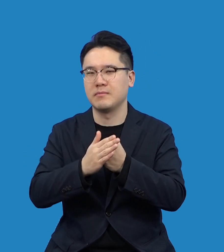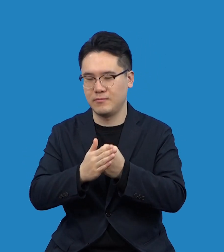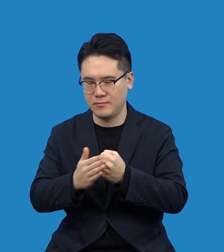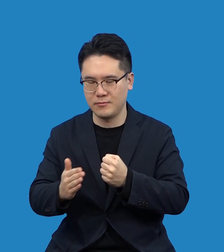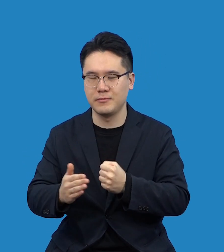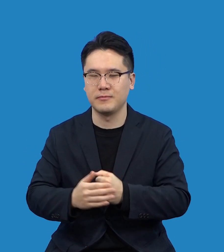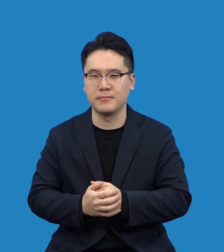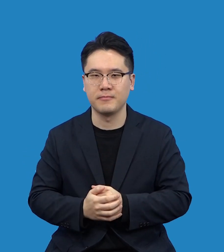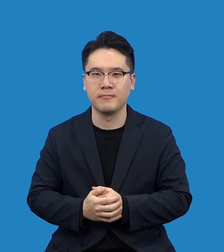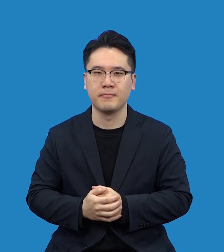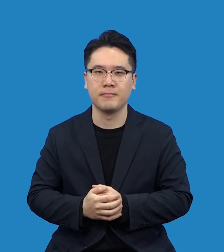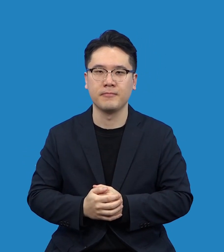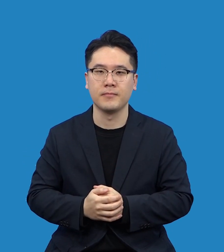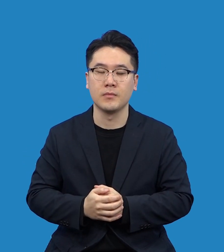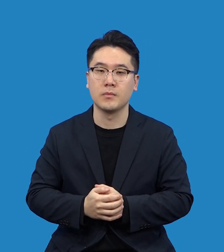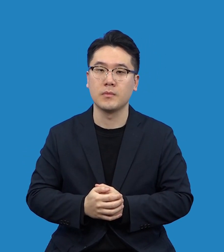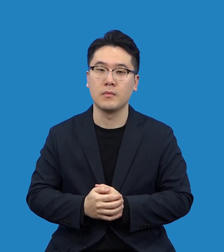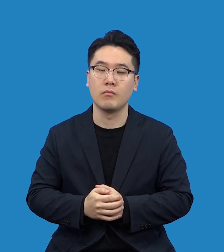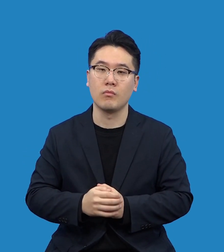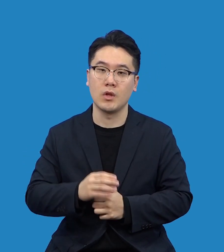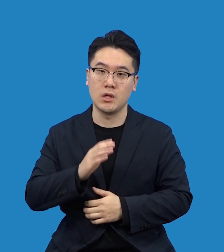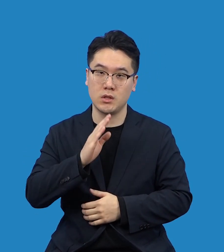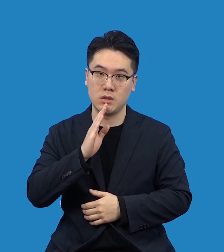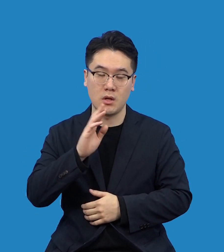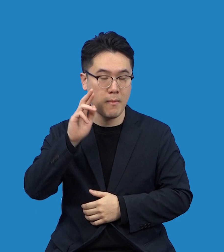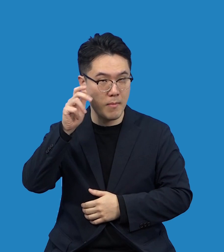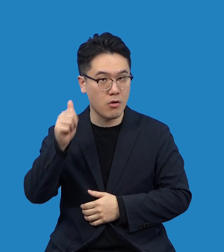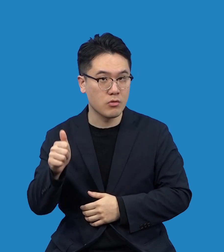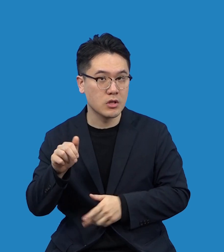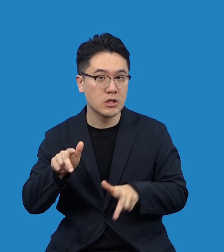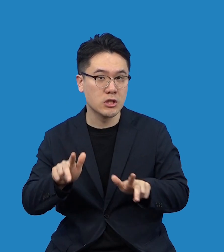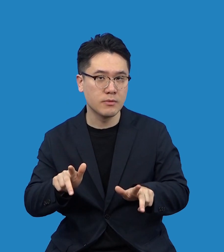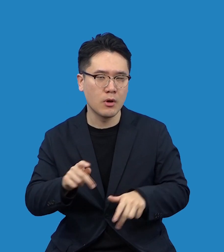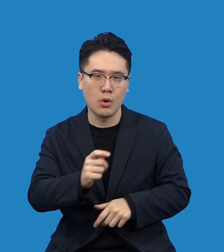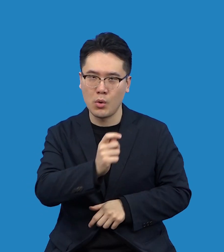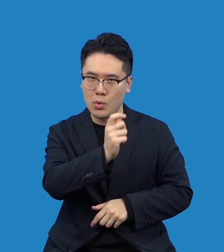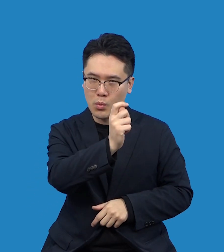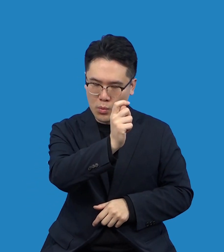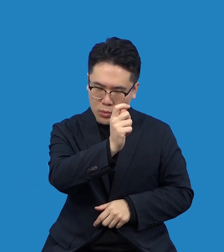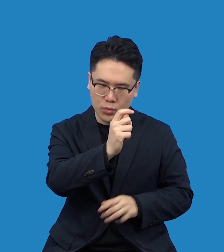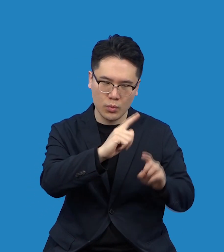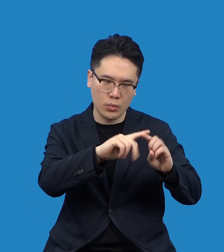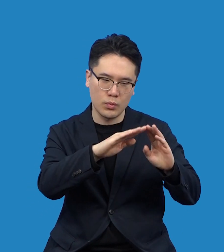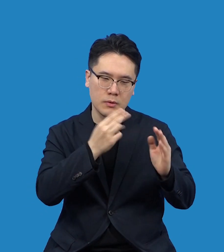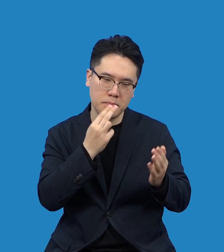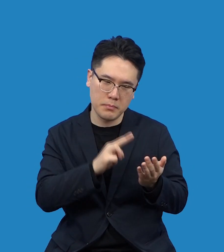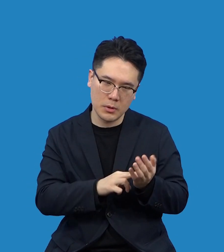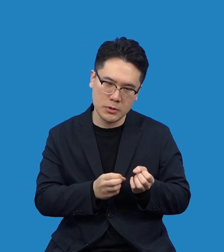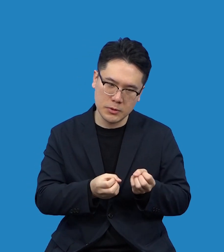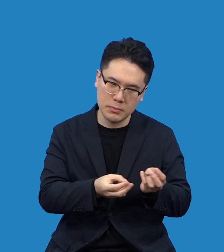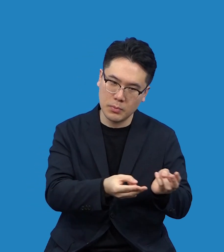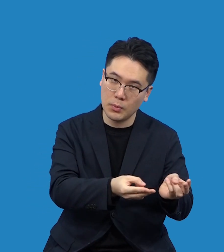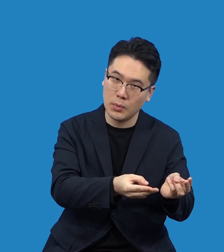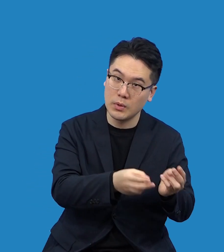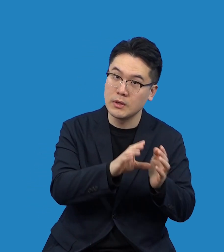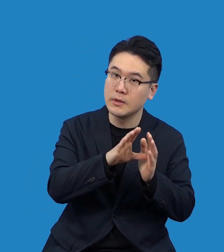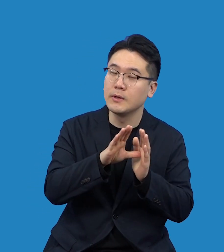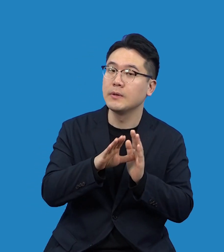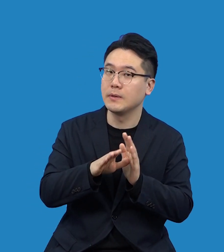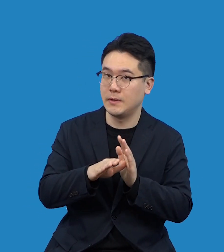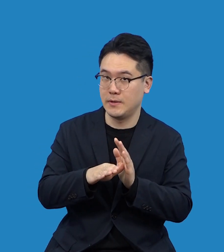실제로 바울이 이 편지를 고린도 교회에서 보낸 그 즈음에 몇 년